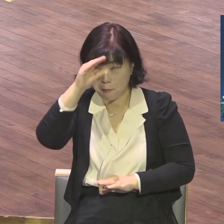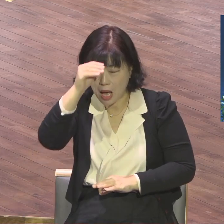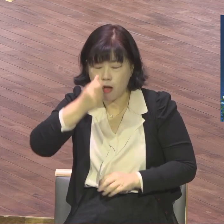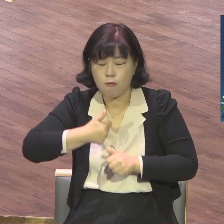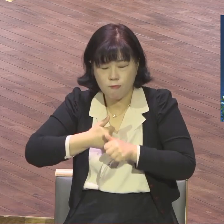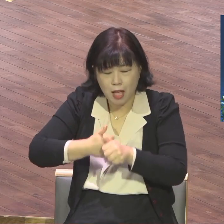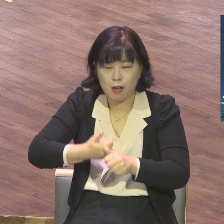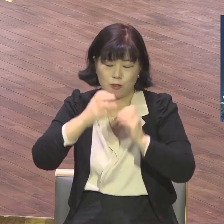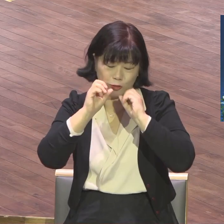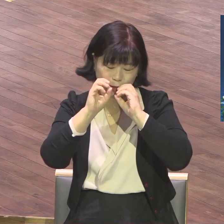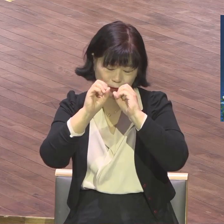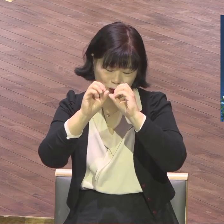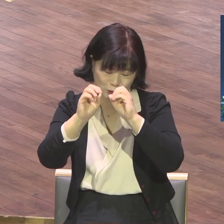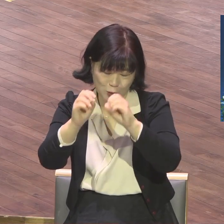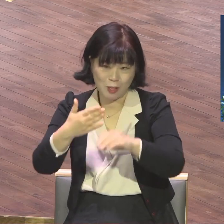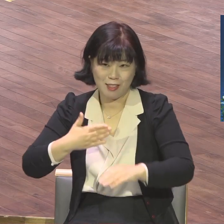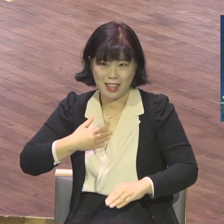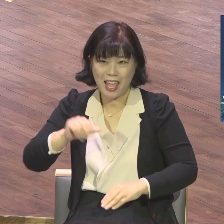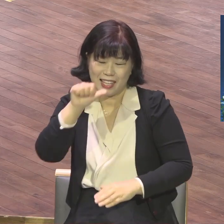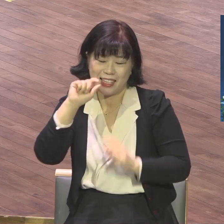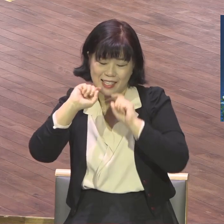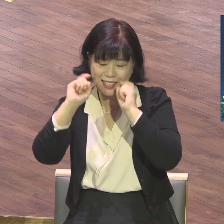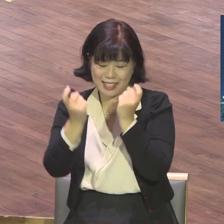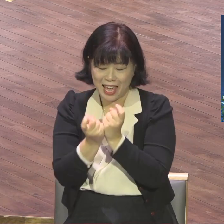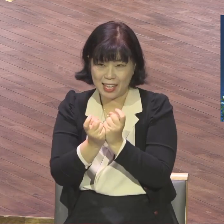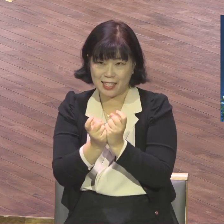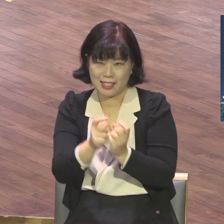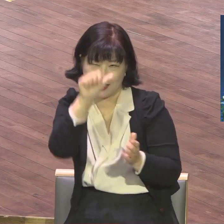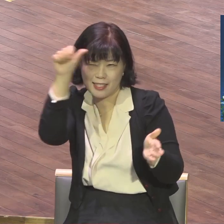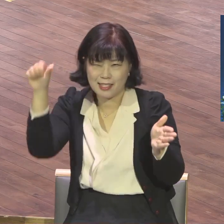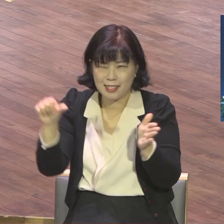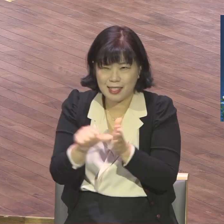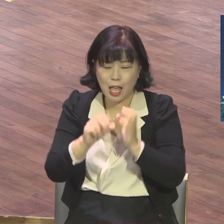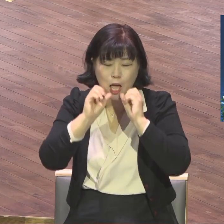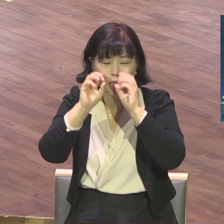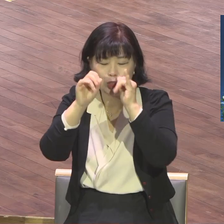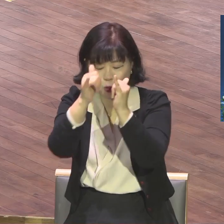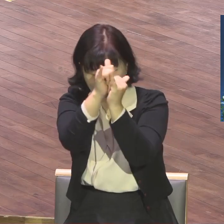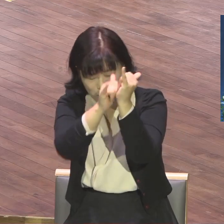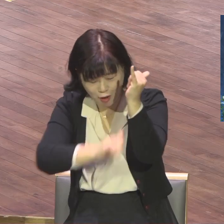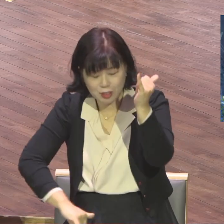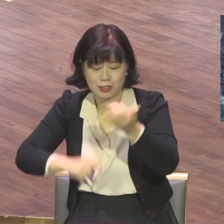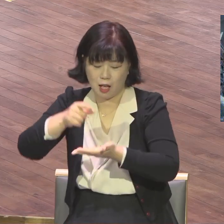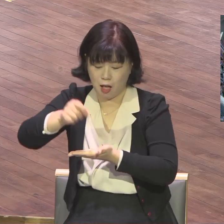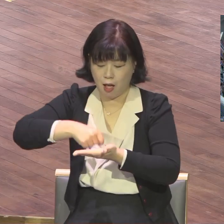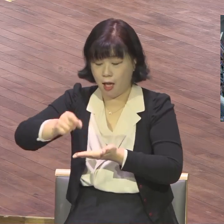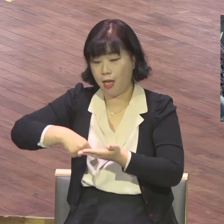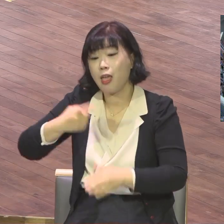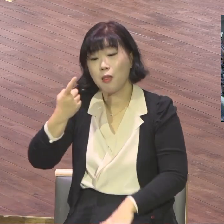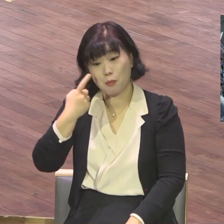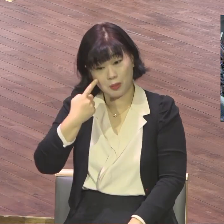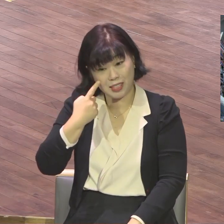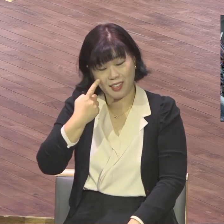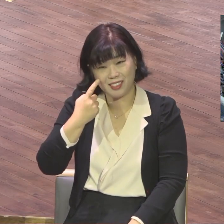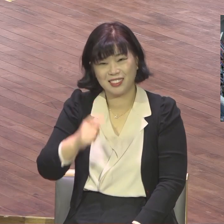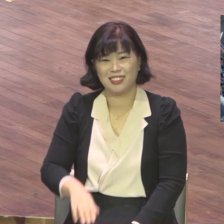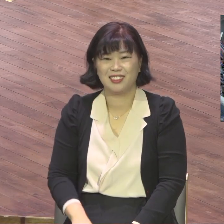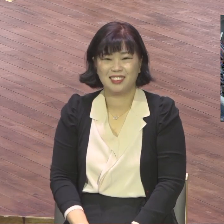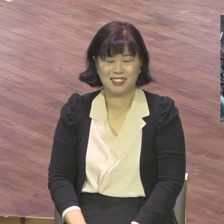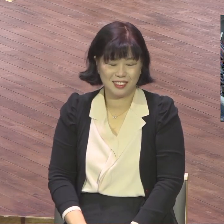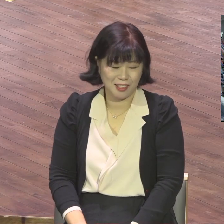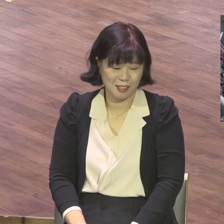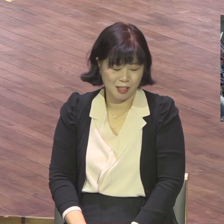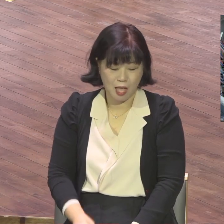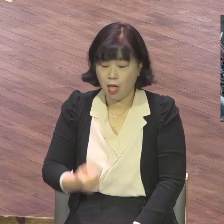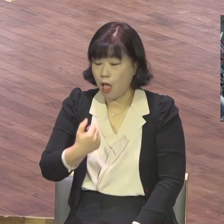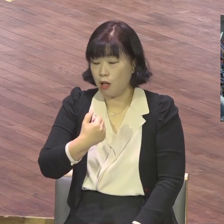본문 16절을 보면 바울이 드디어 로마에 입성하는 장면이 나옵니다. 내가 로마도 보아야 하리라. 평소